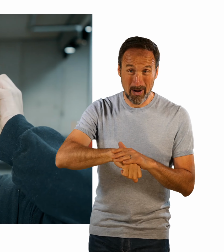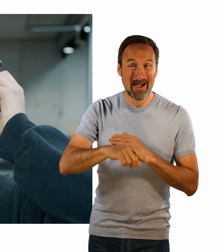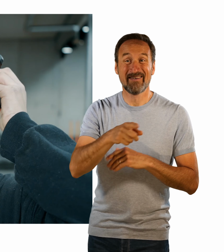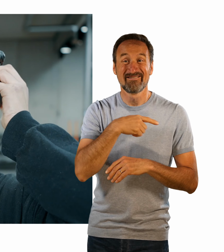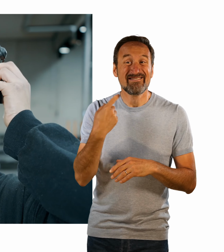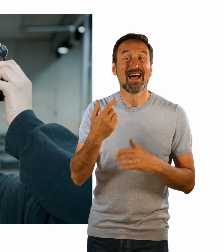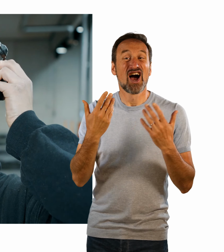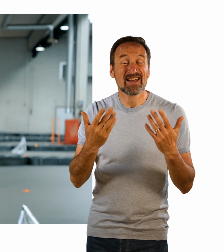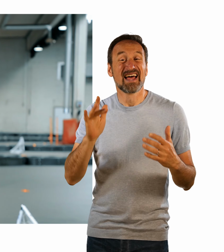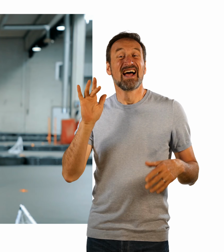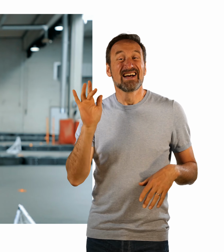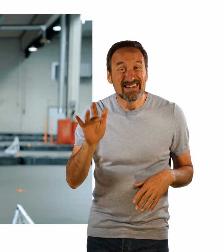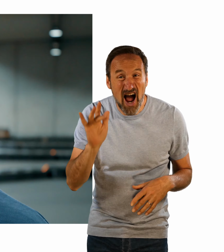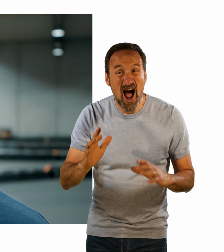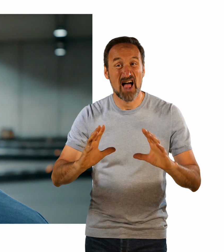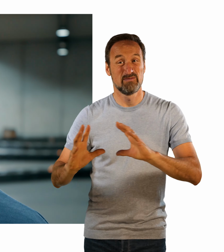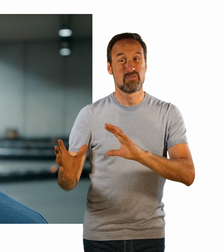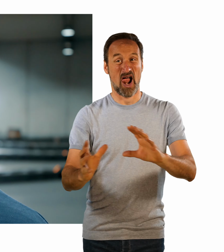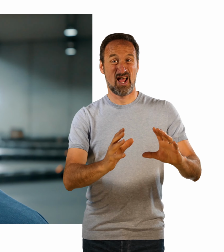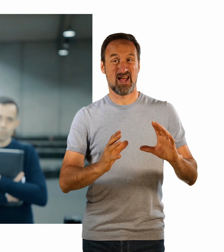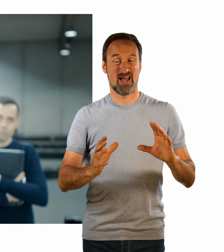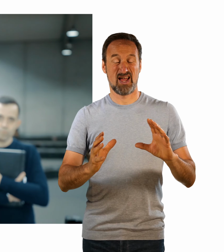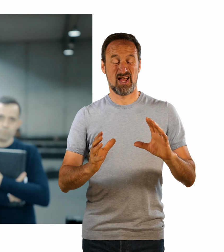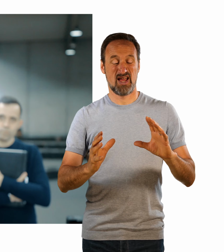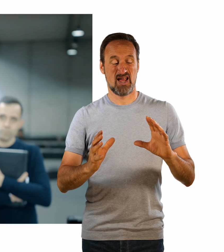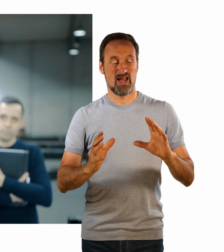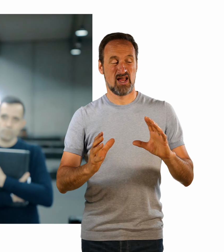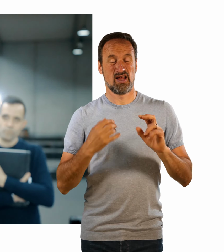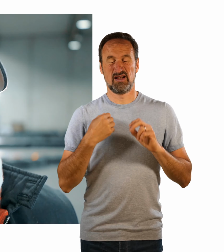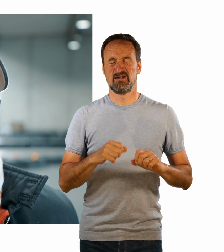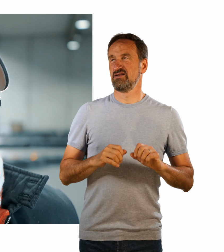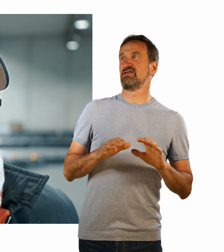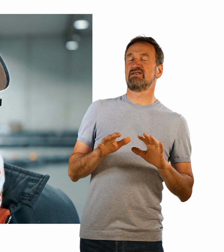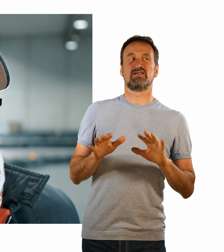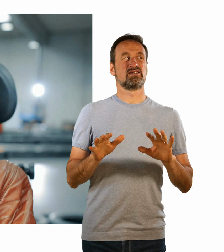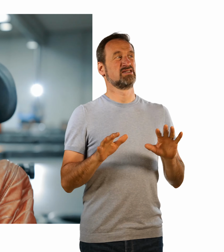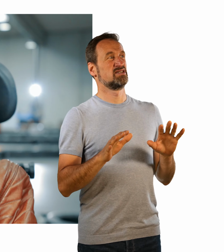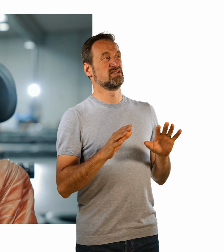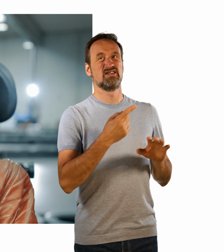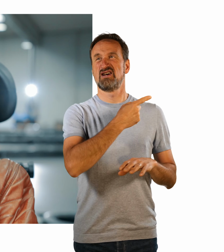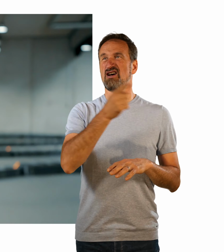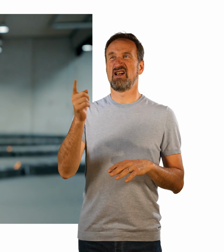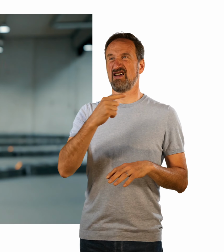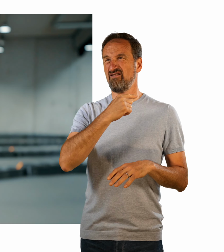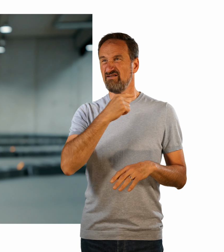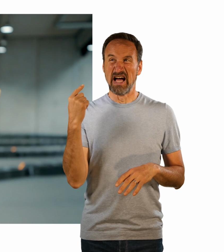gehen soll, Red Flags, denn ich bin nur umrundet von weißen, alten Cis-Männern.